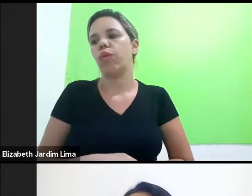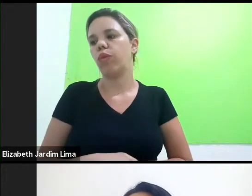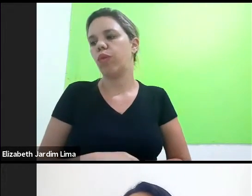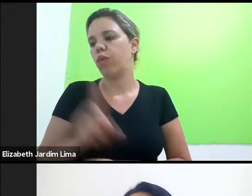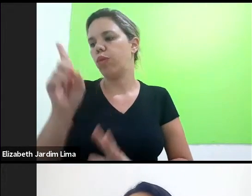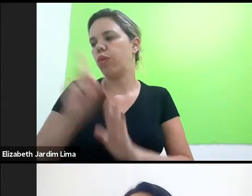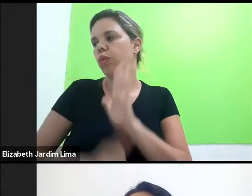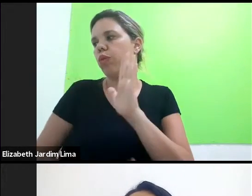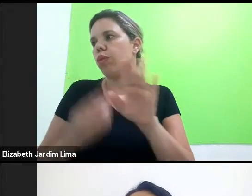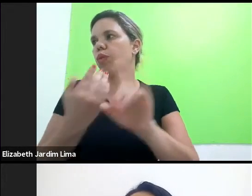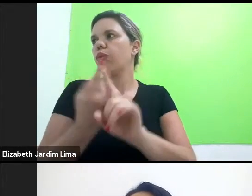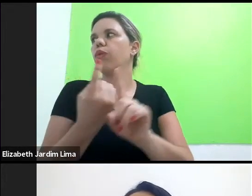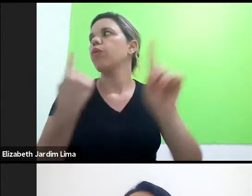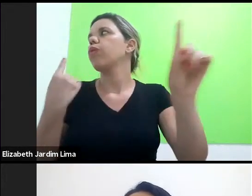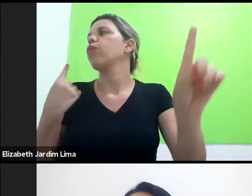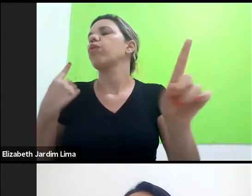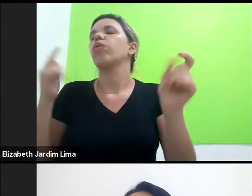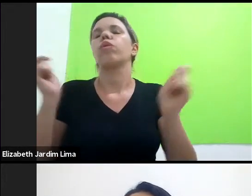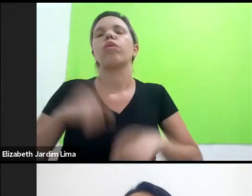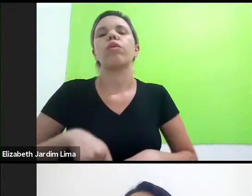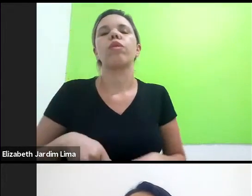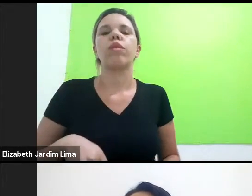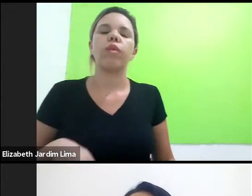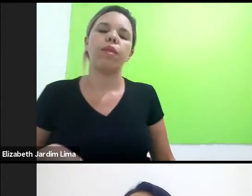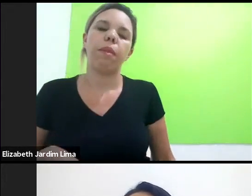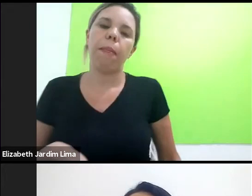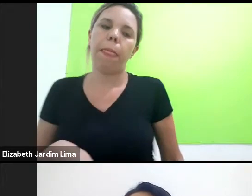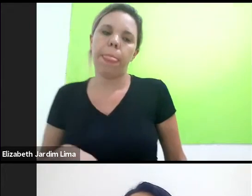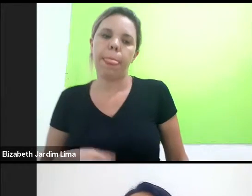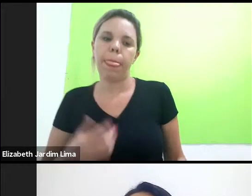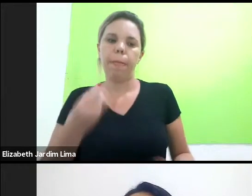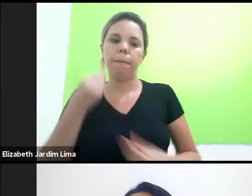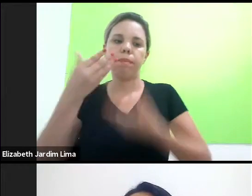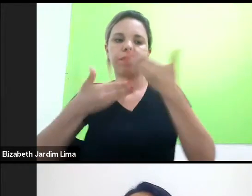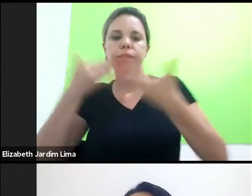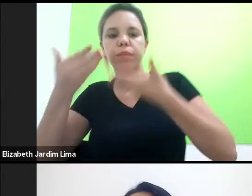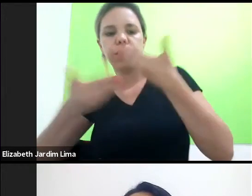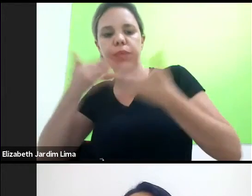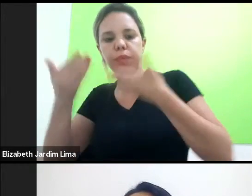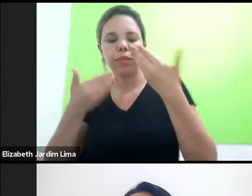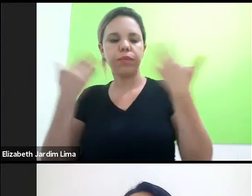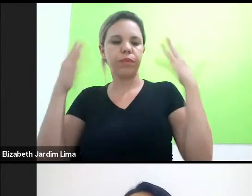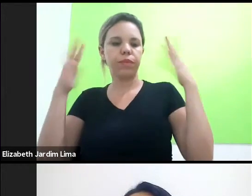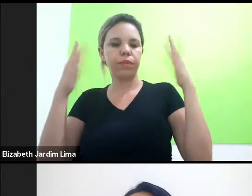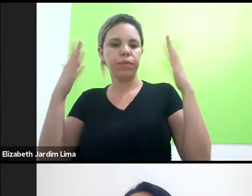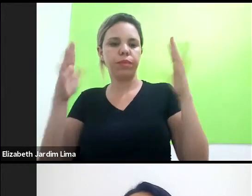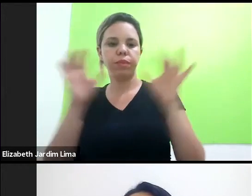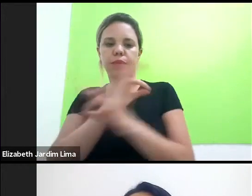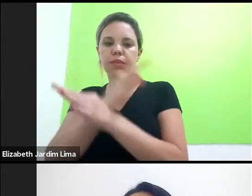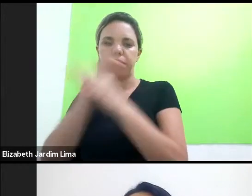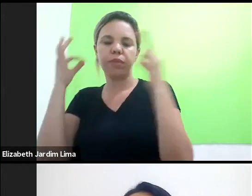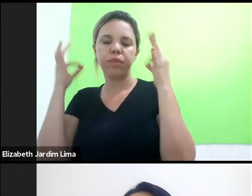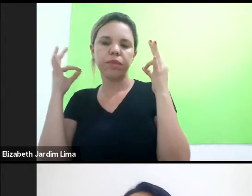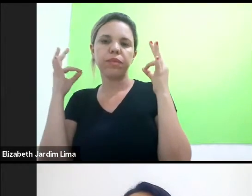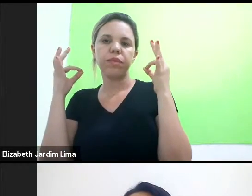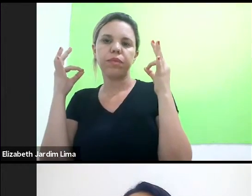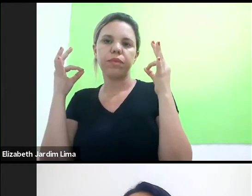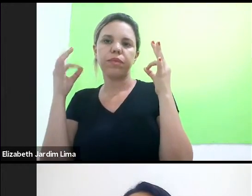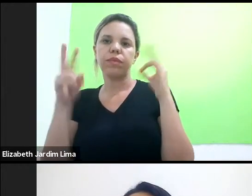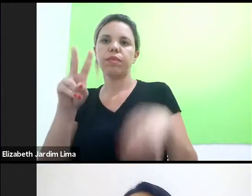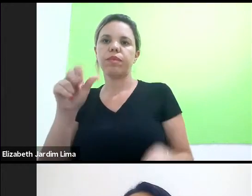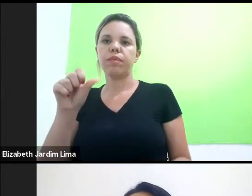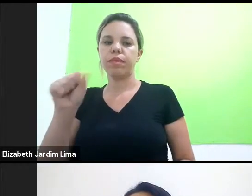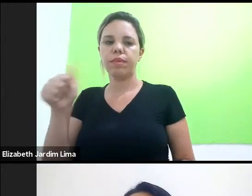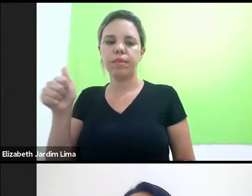com distanciamento, né? Será que isso é possível? E aí, muitos elogios, gente, Natália Bentes falando que foi espetacular, a Vanessa Patachó